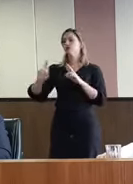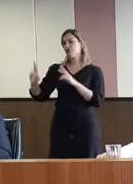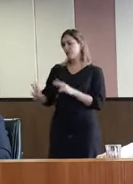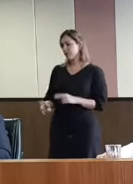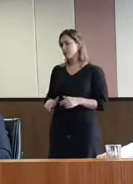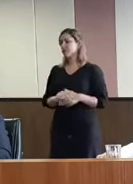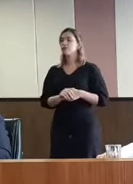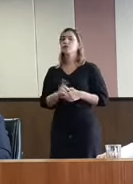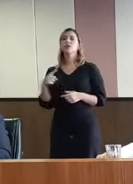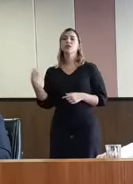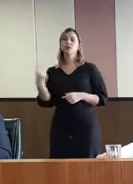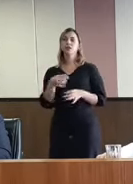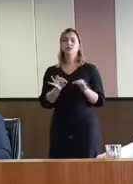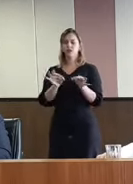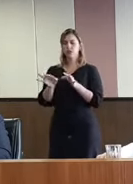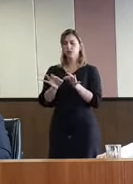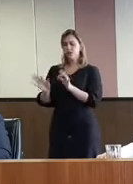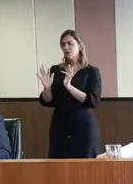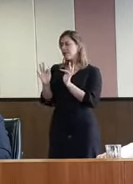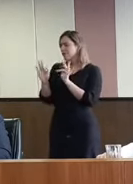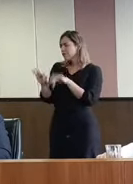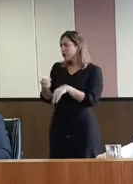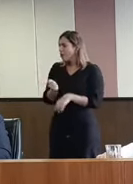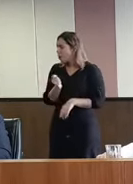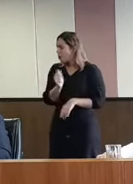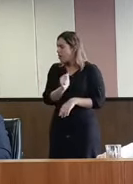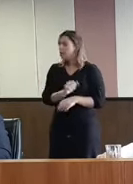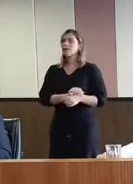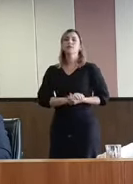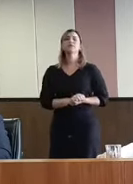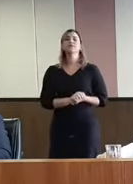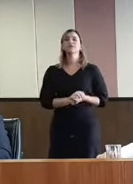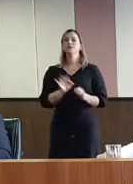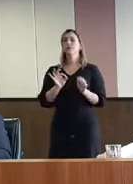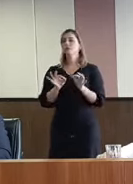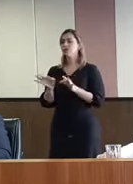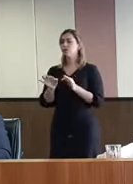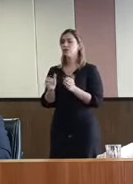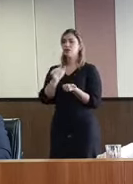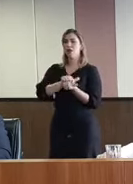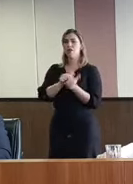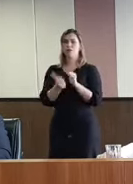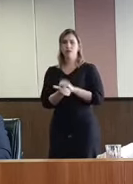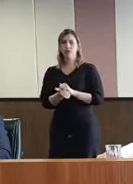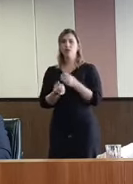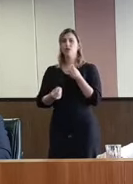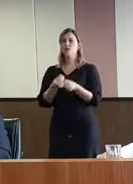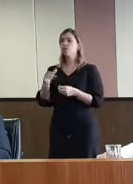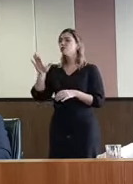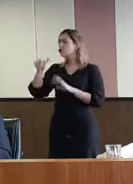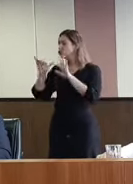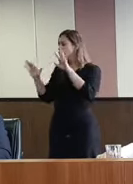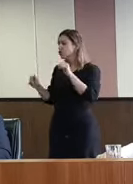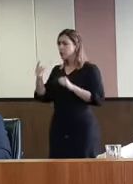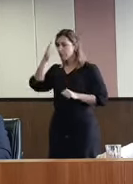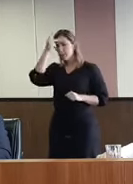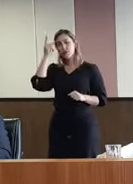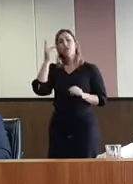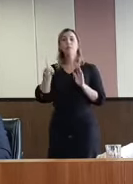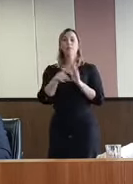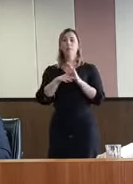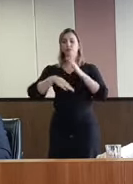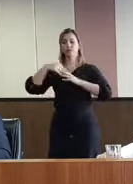diferenciado. Nós estamos em fase final de lapidação do edital de recrutamento e seleção de profissionais na área da